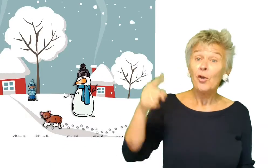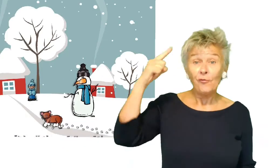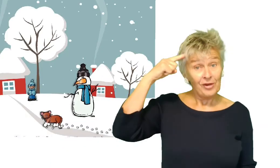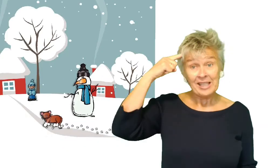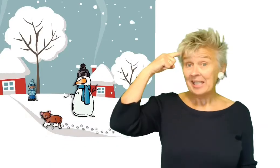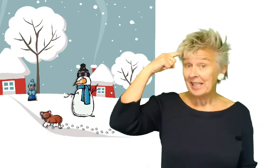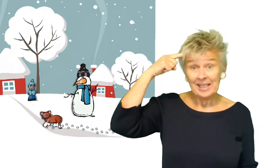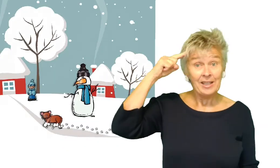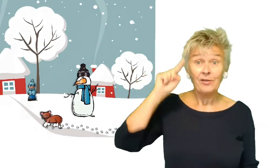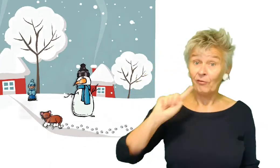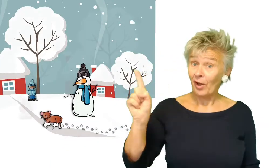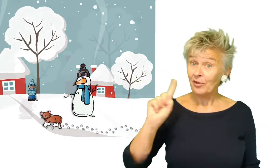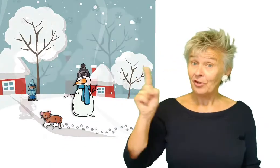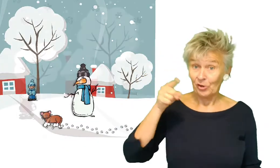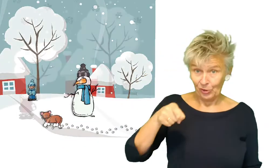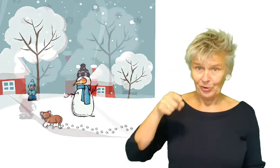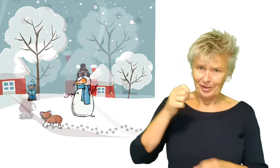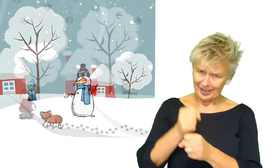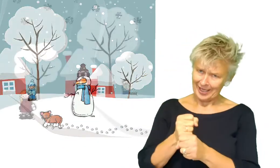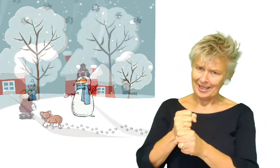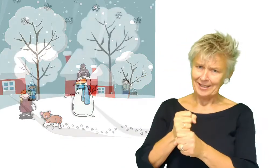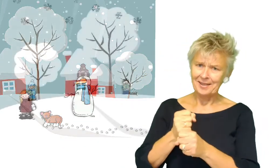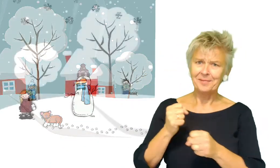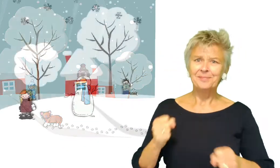Zij wist niet wat ze deed.